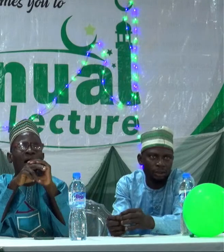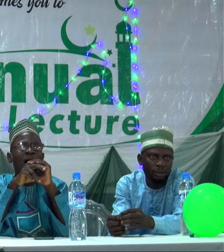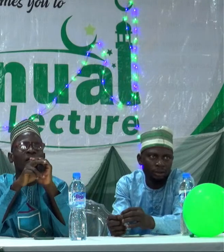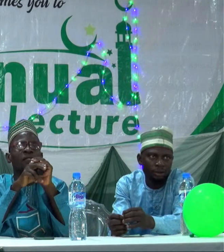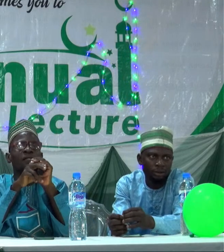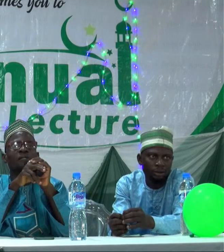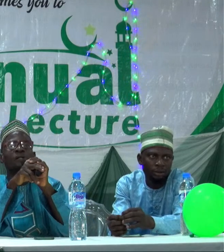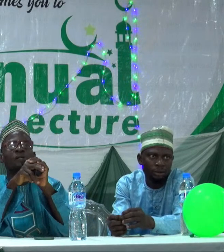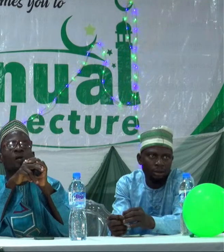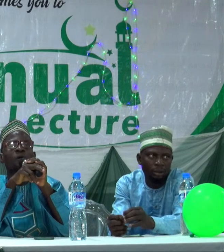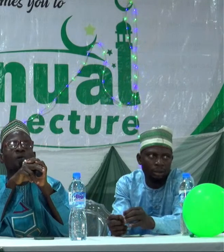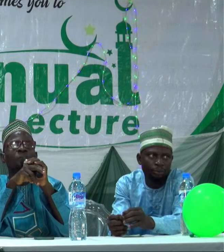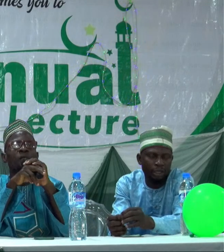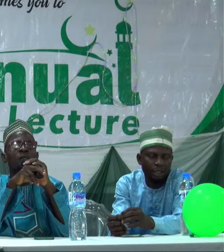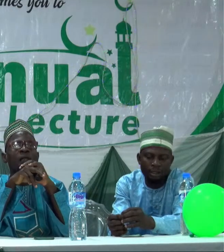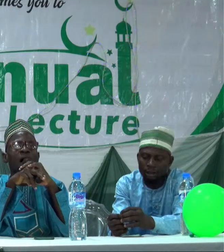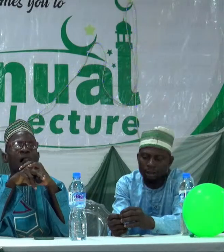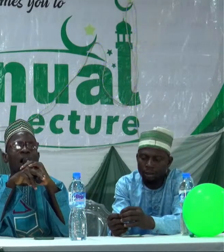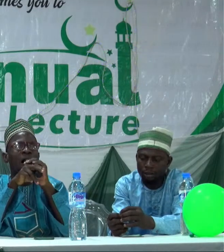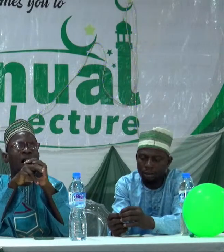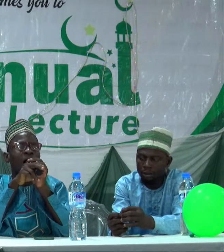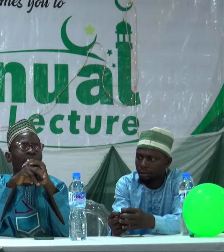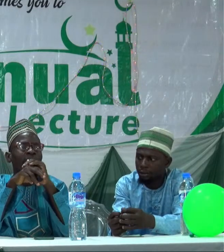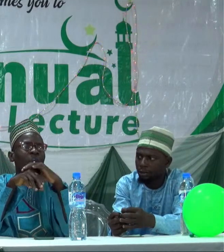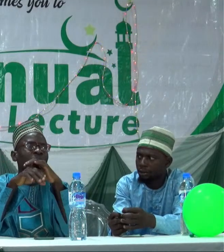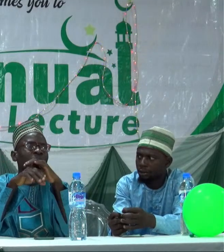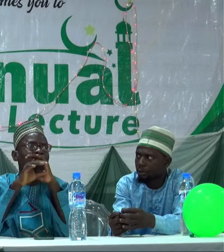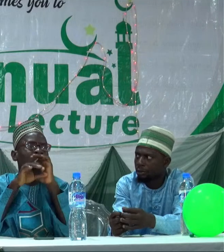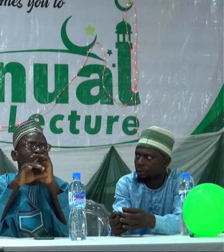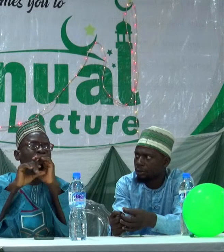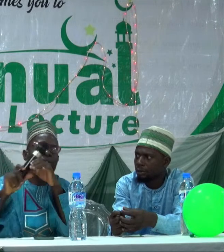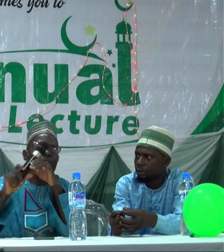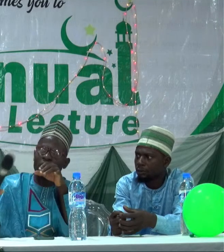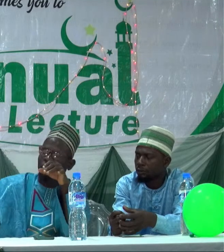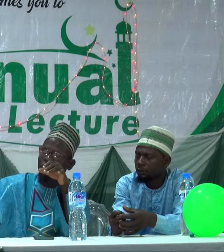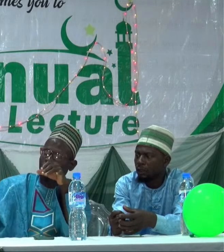alhamdulilayi rabbila alamin.